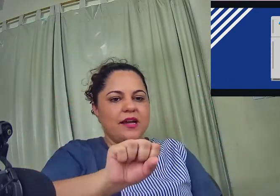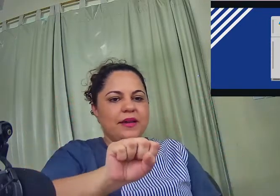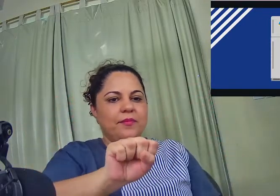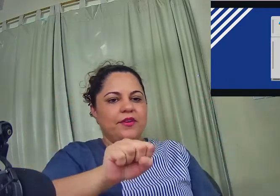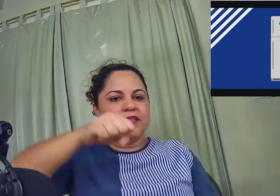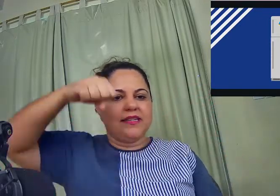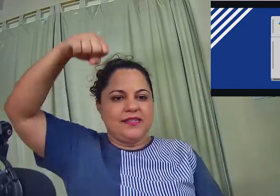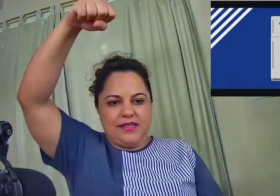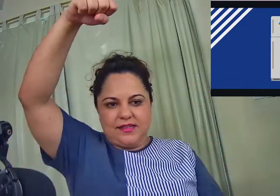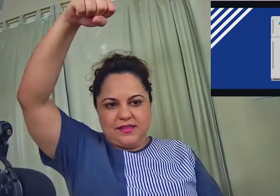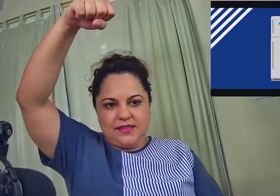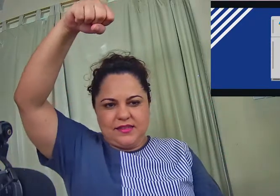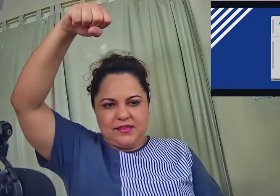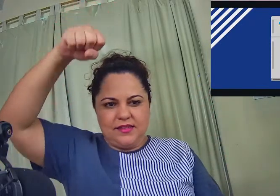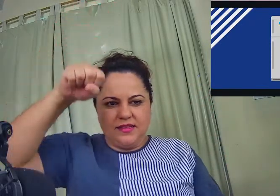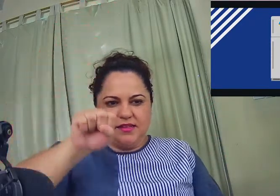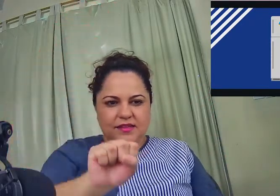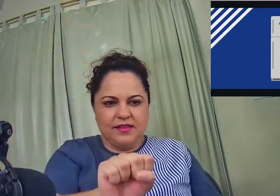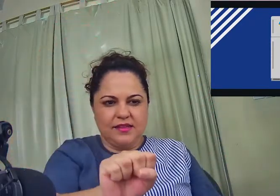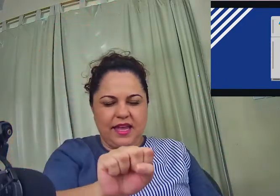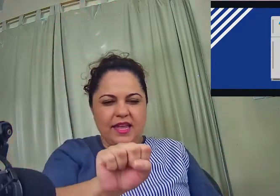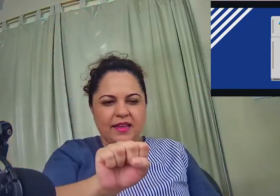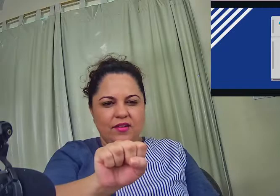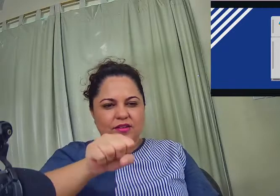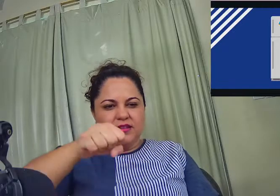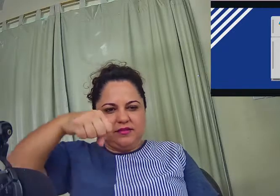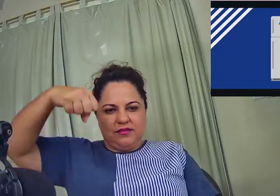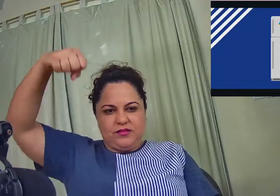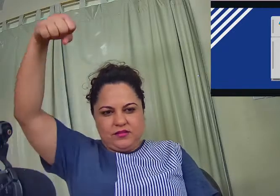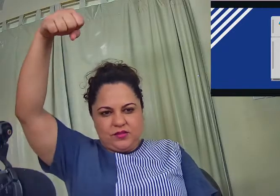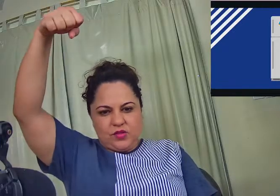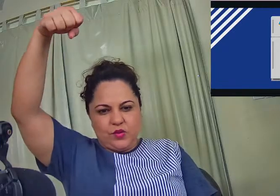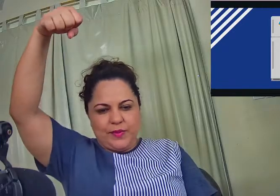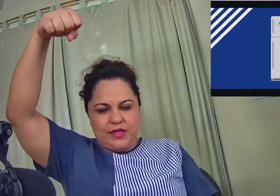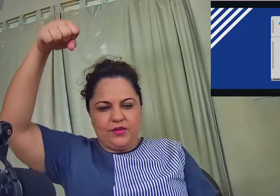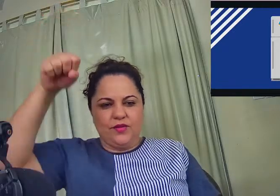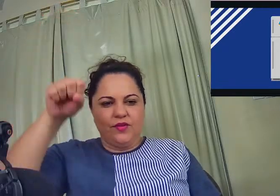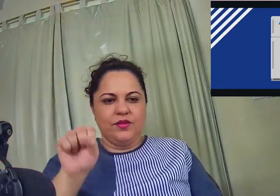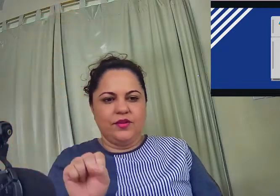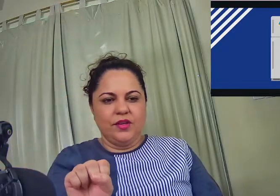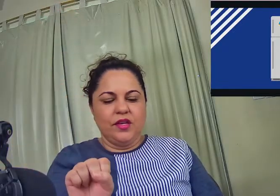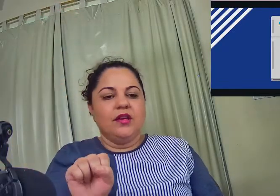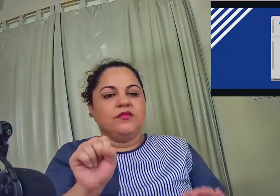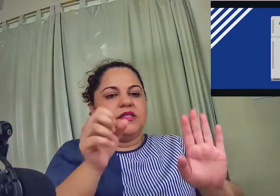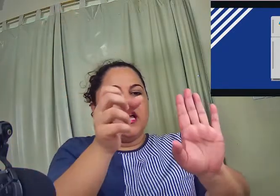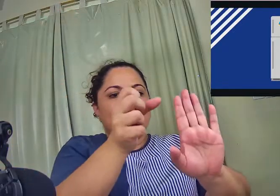a porta assim, né? Ó, subindo. Você abre a